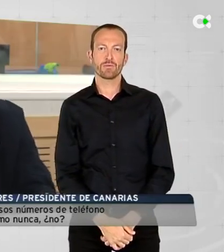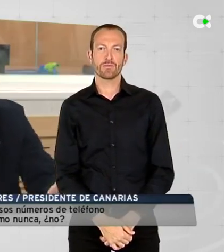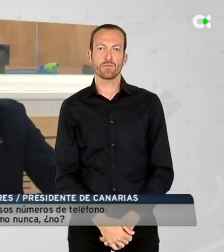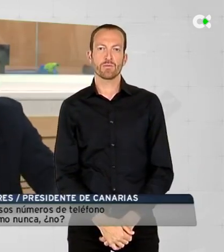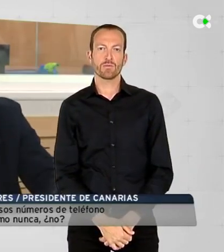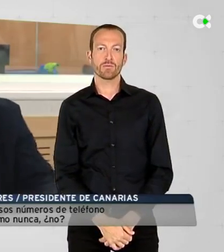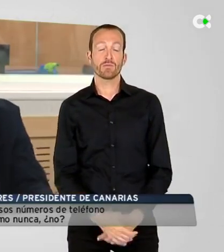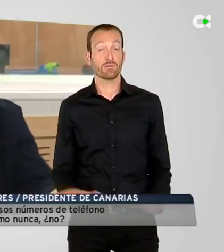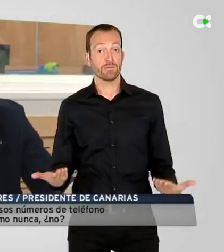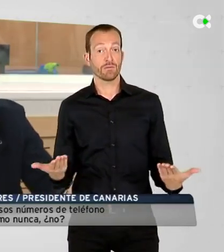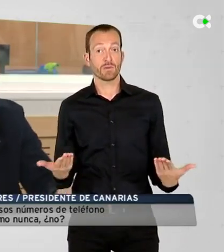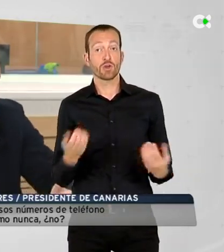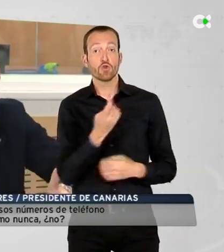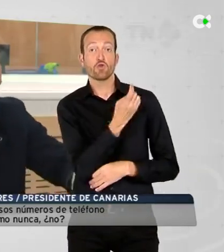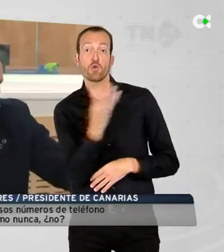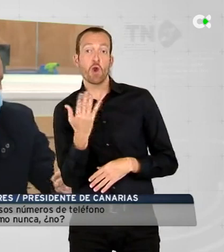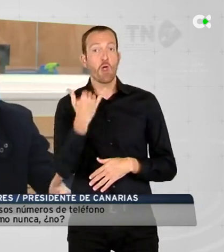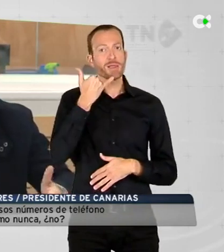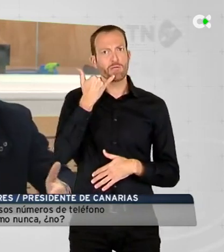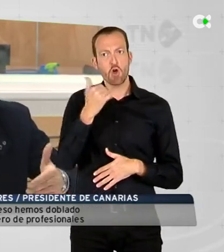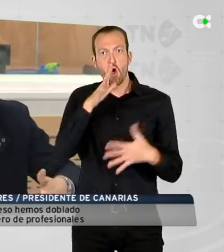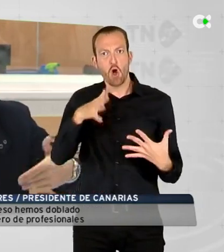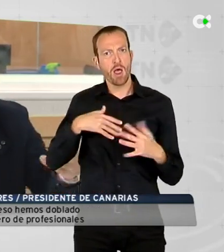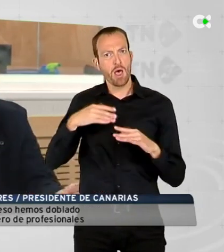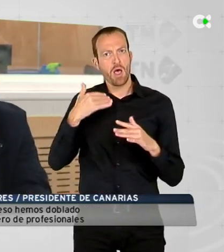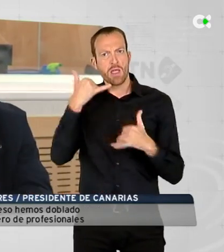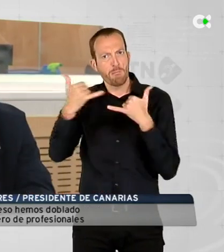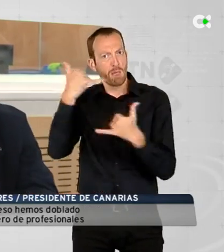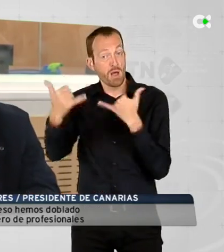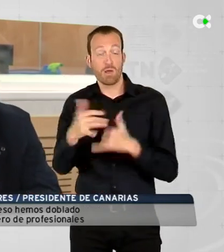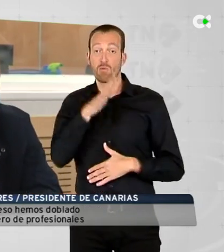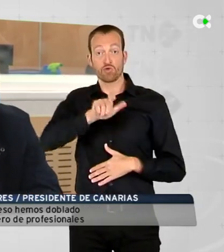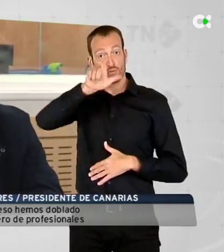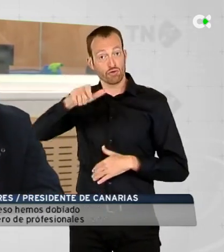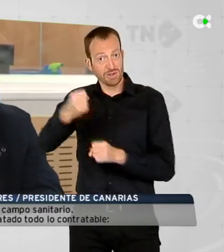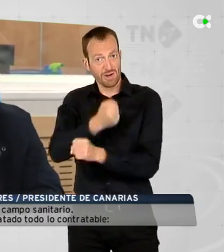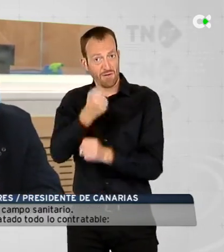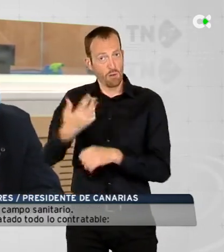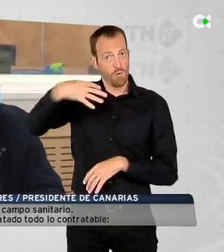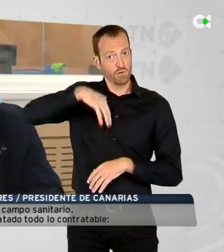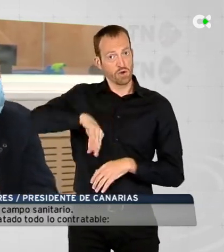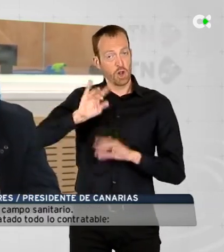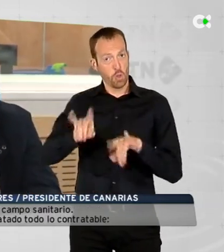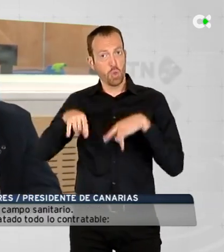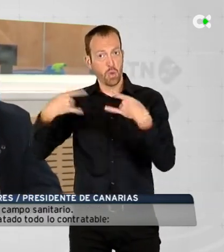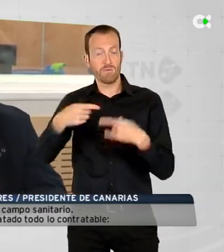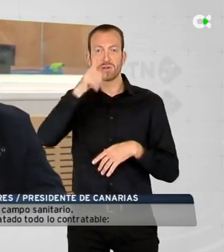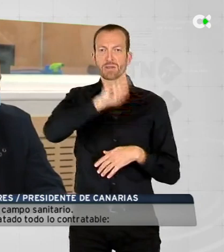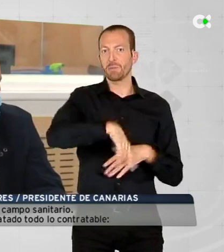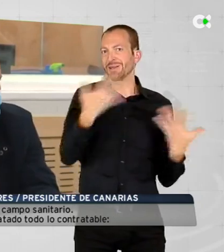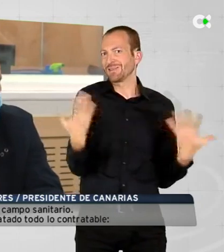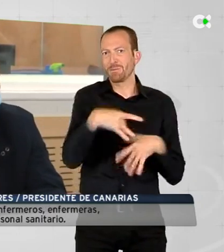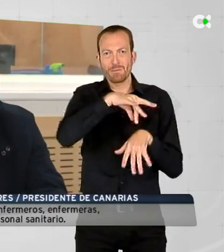Se llama a esos números de teléfono como nunca, ¿no? Y por eso hemos doblado el número de profesionales en el campo sanitario. Hemos contratado todo lo